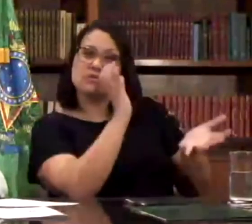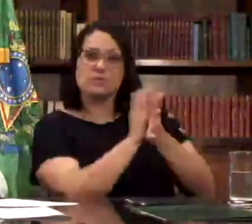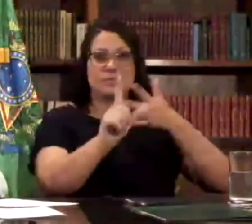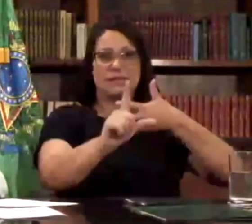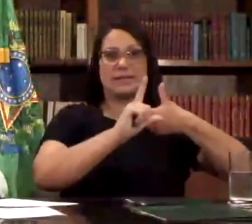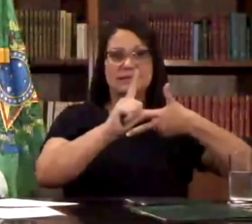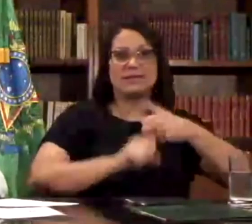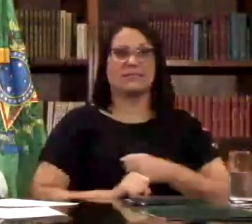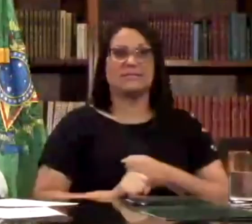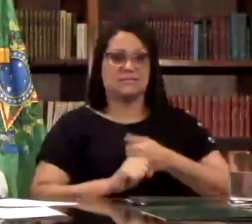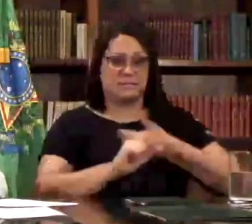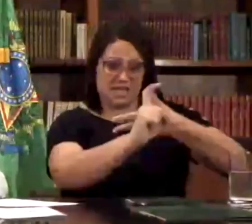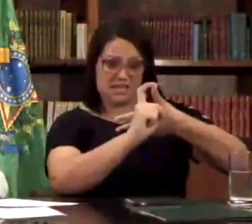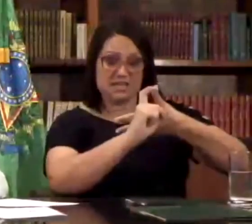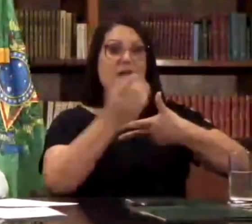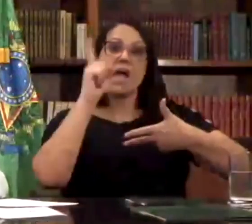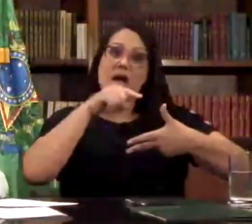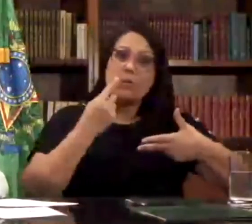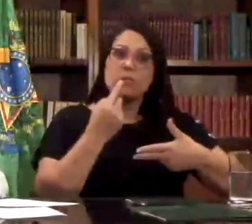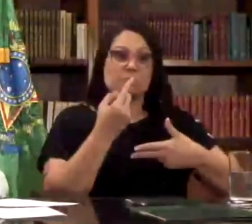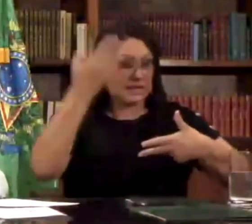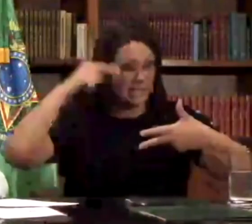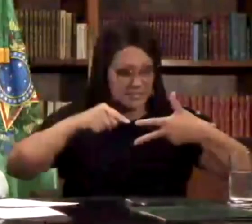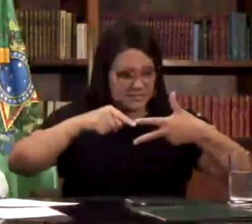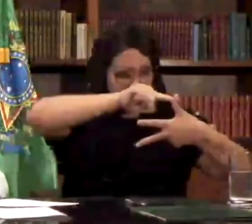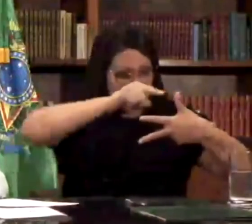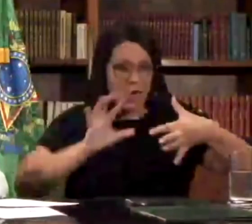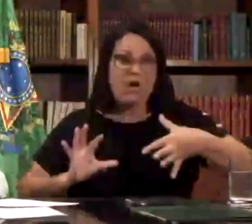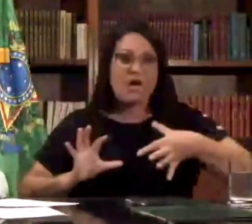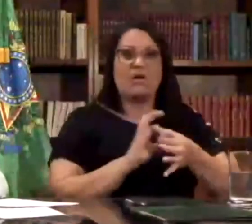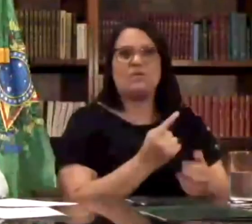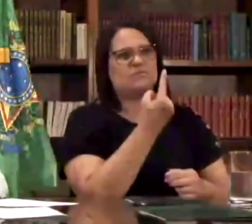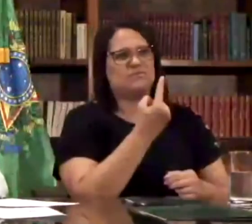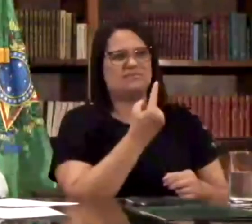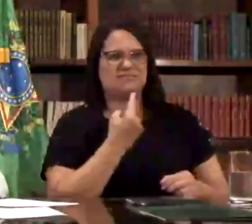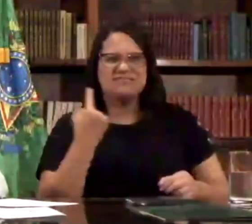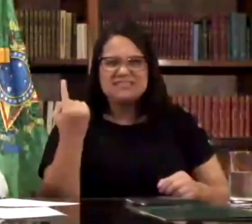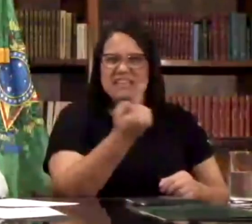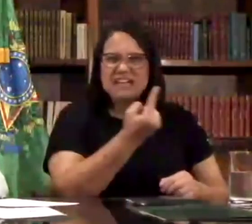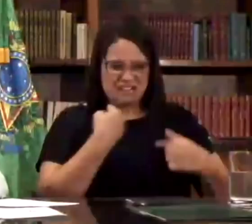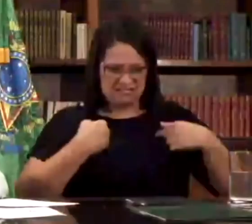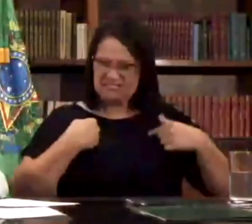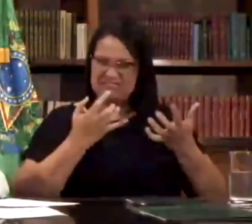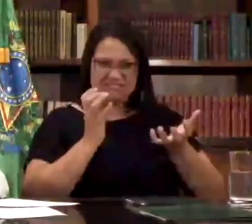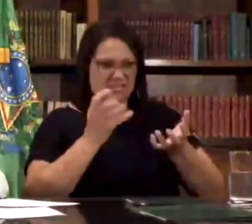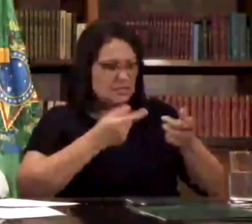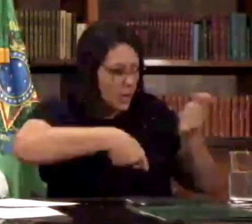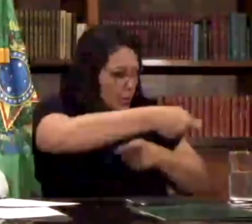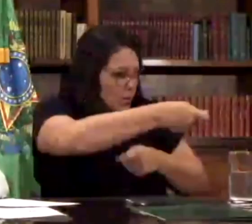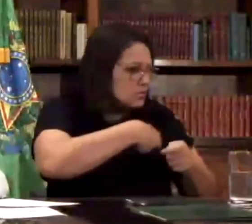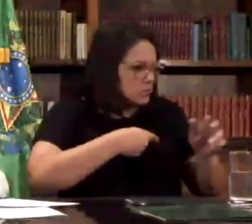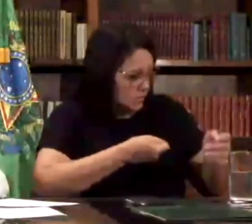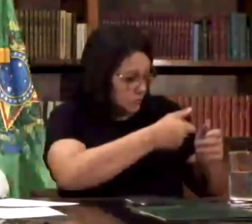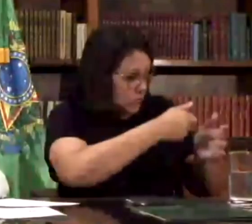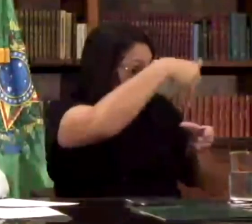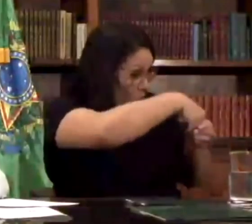poderes legislativo e executivo eram um só. Então, nós não negociamos ministérios estatais e bancos oficiais